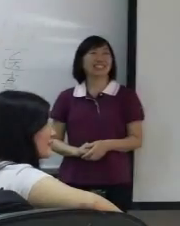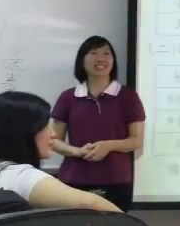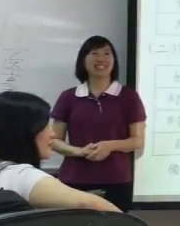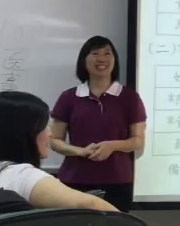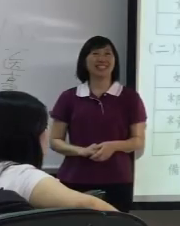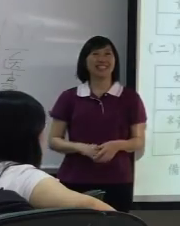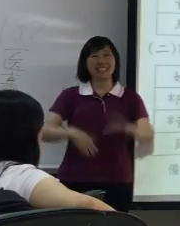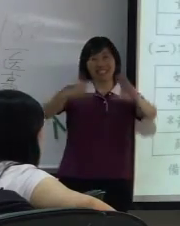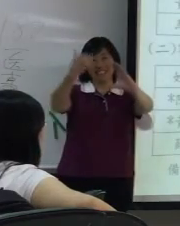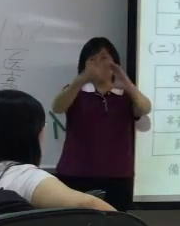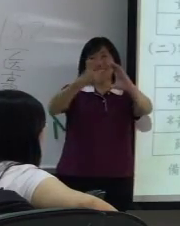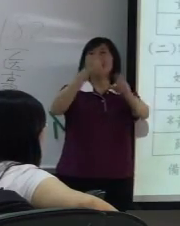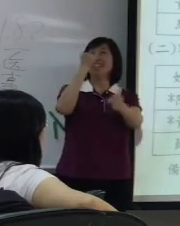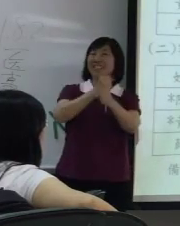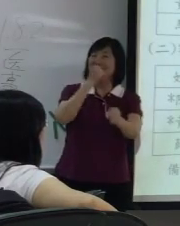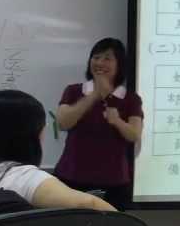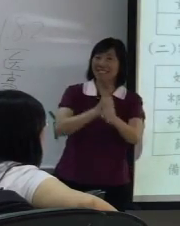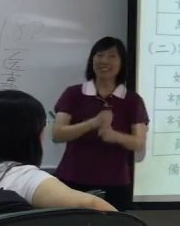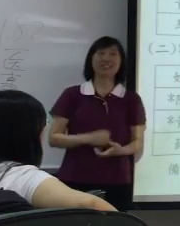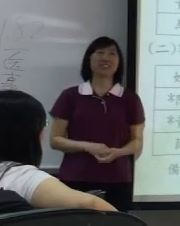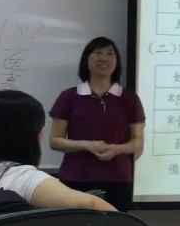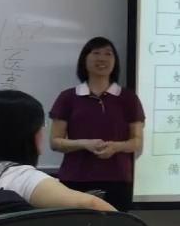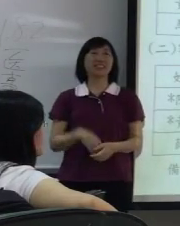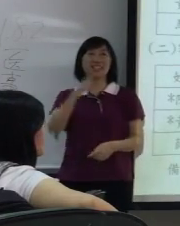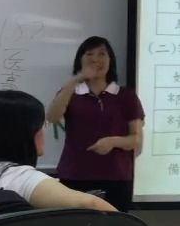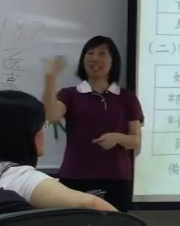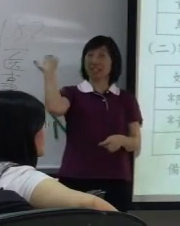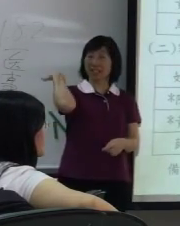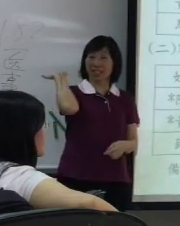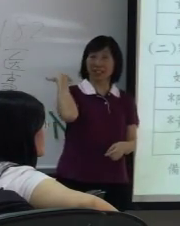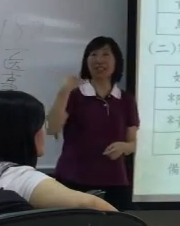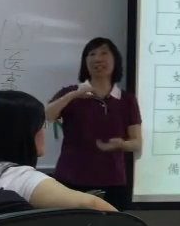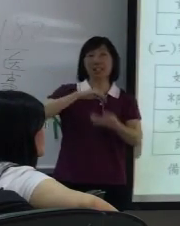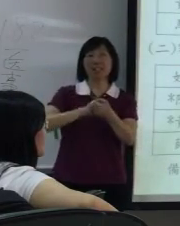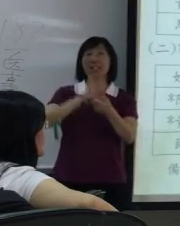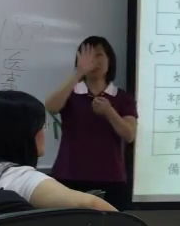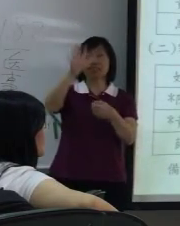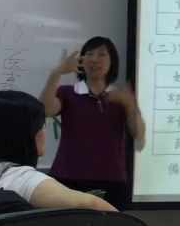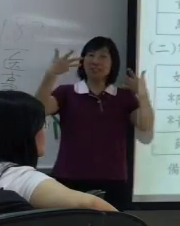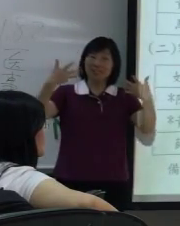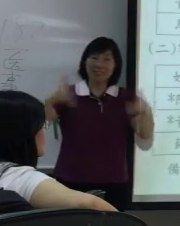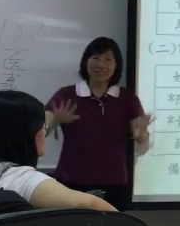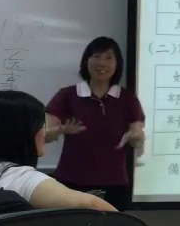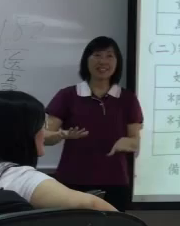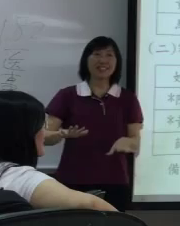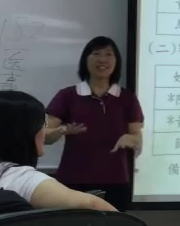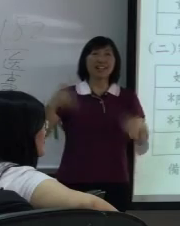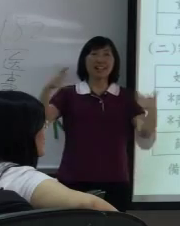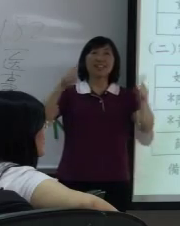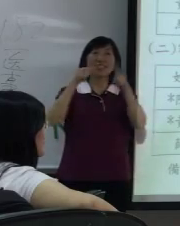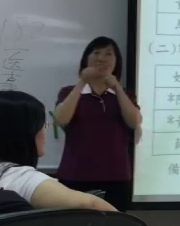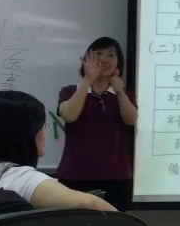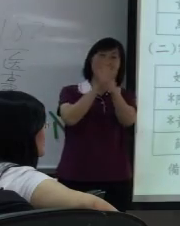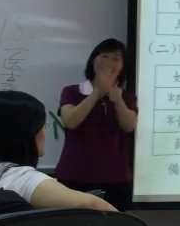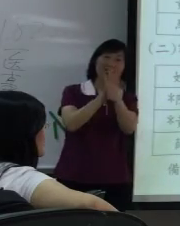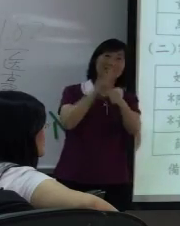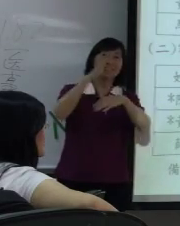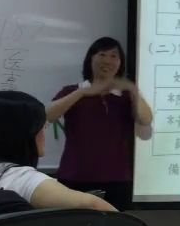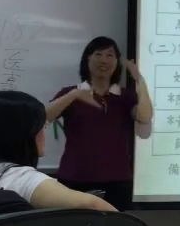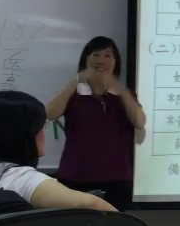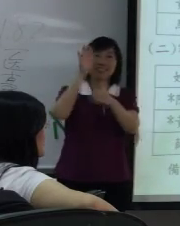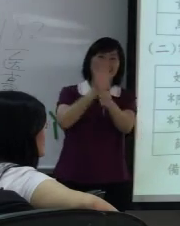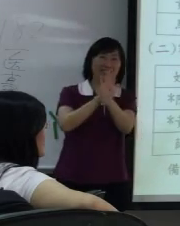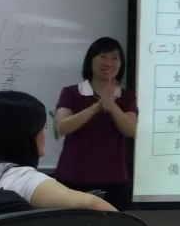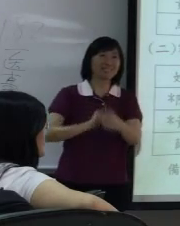媒体制作啊，他幕后一定有很多的幕僚工作的推